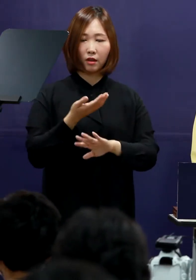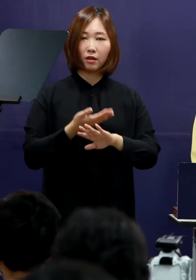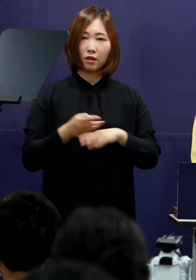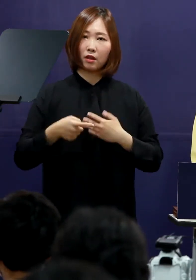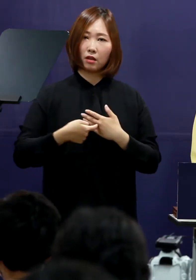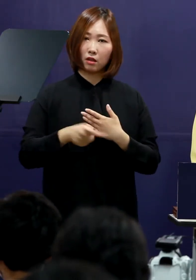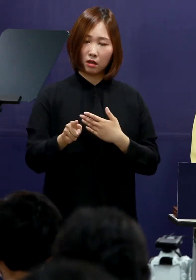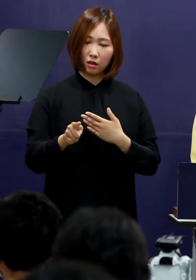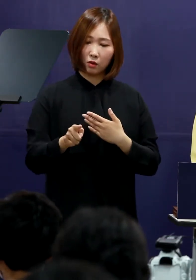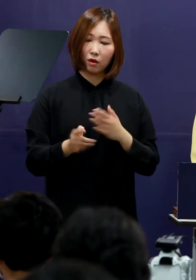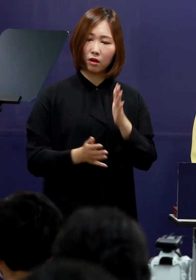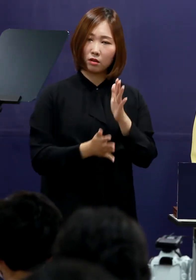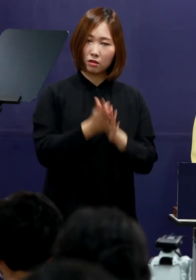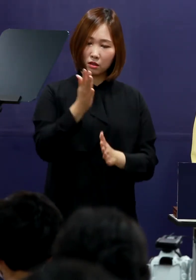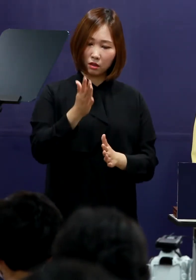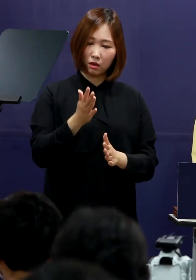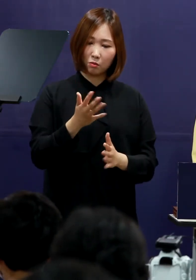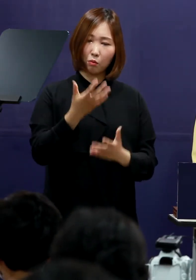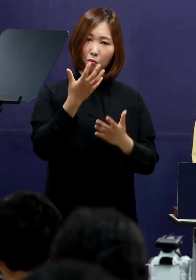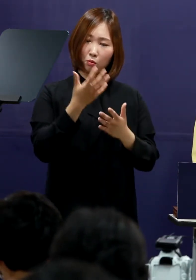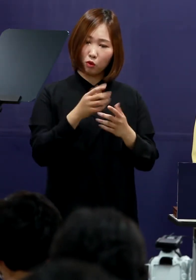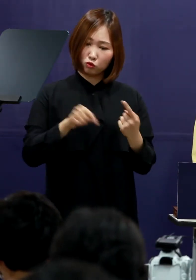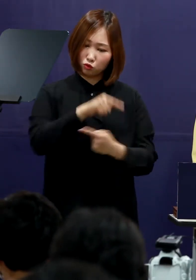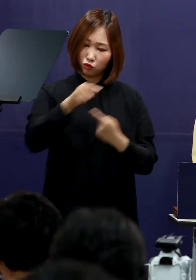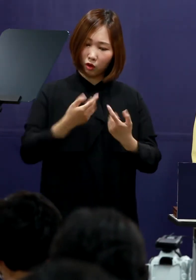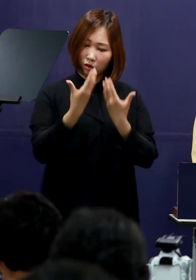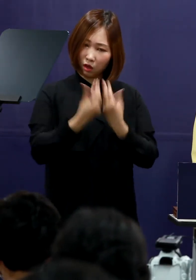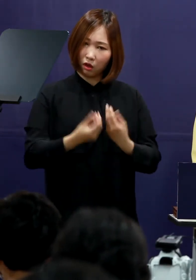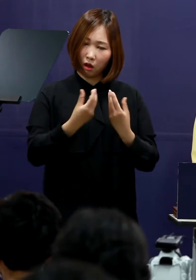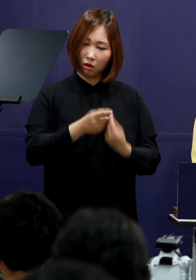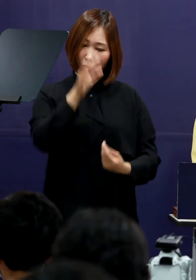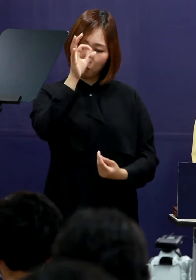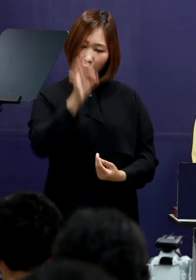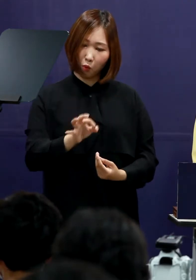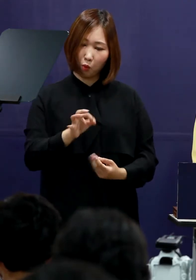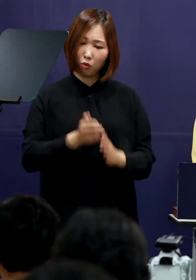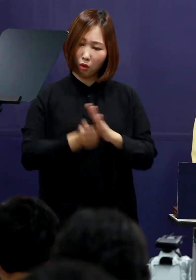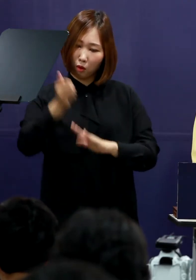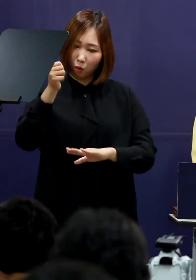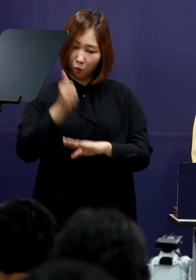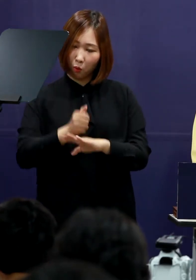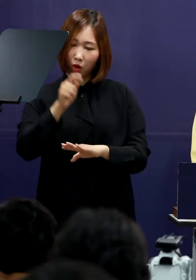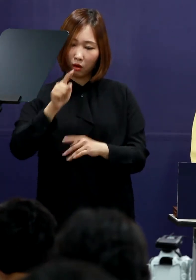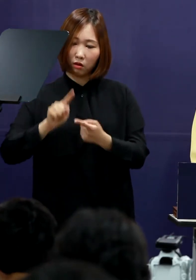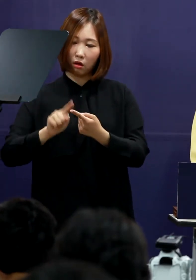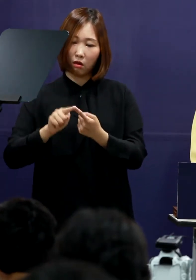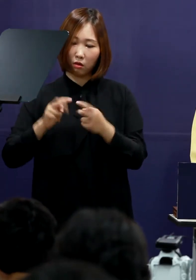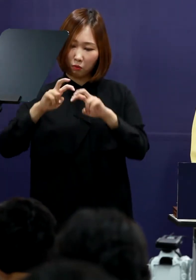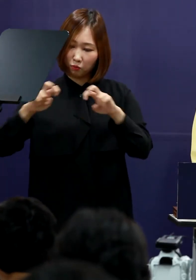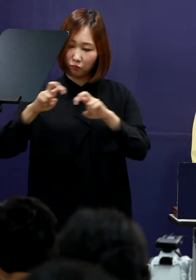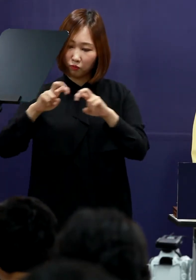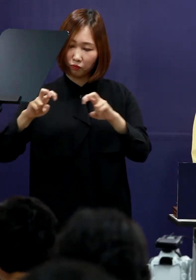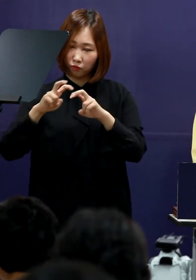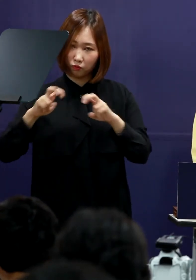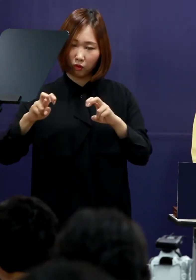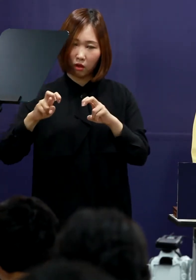운영 사례와 성과를 면밀히 비교 분석해서 시행착오를 최소화할 수 있도록 준비해